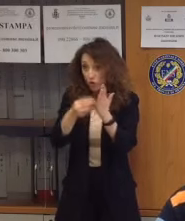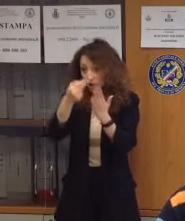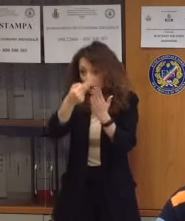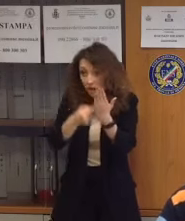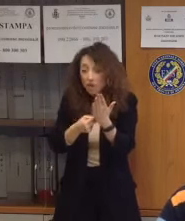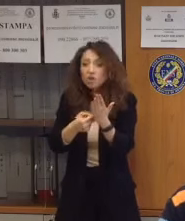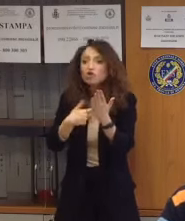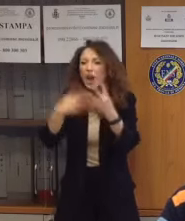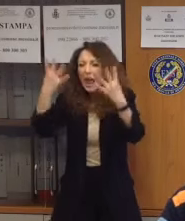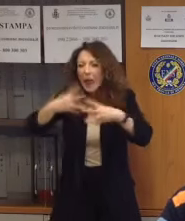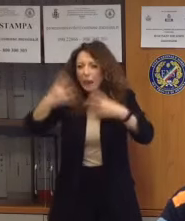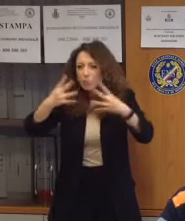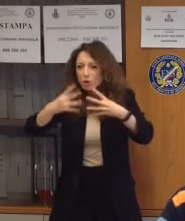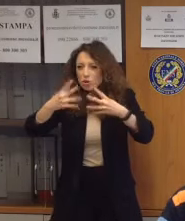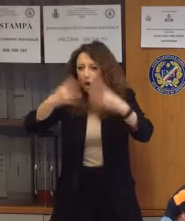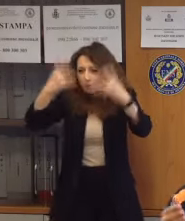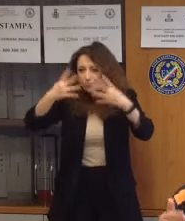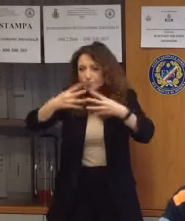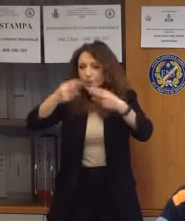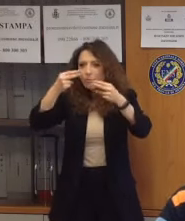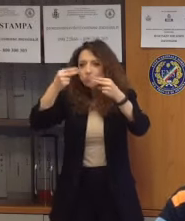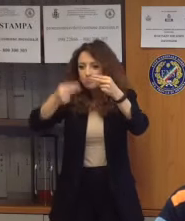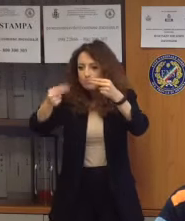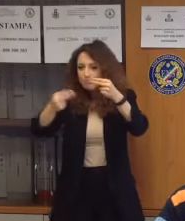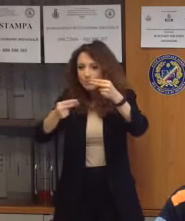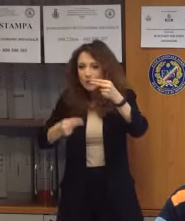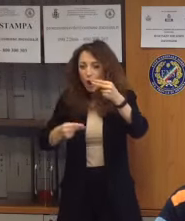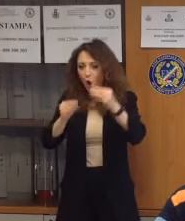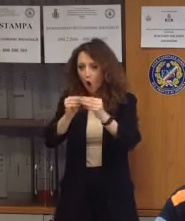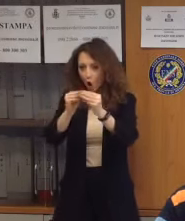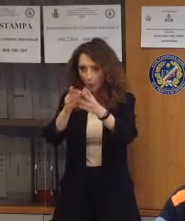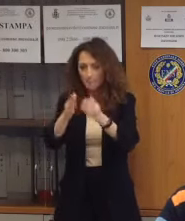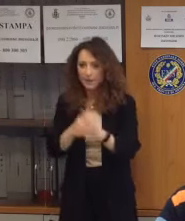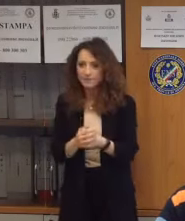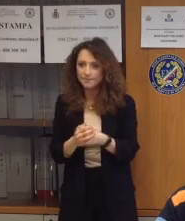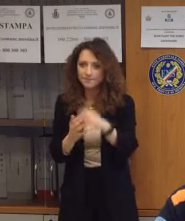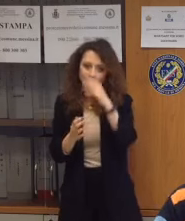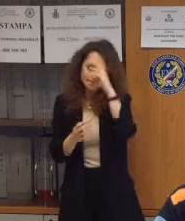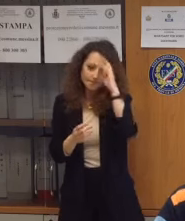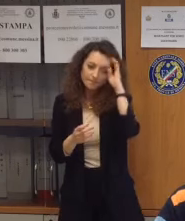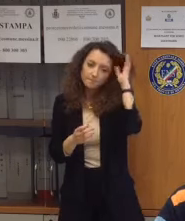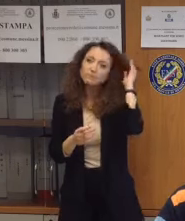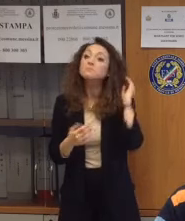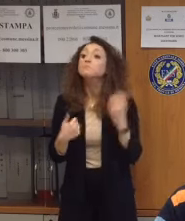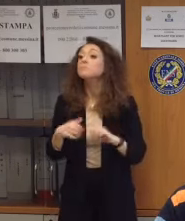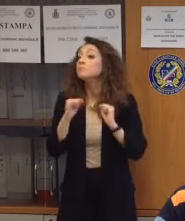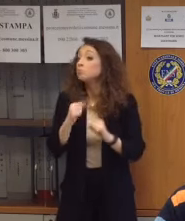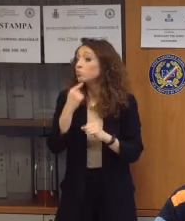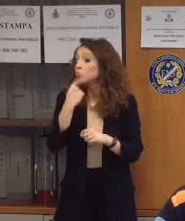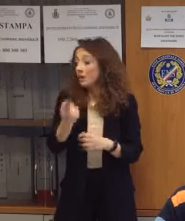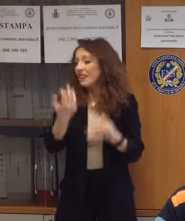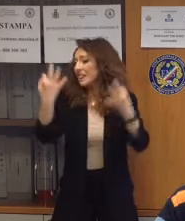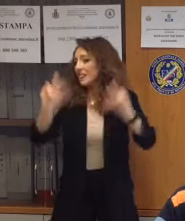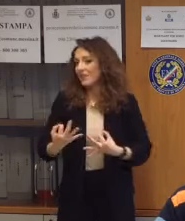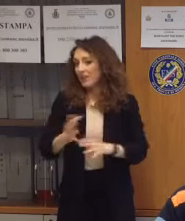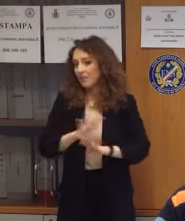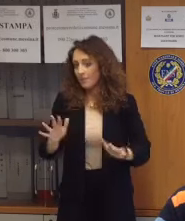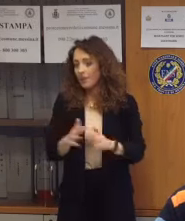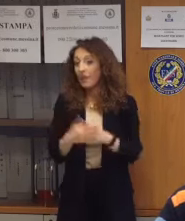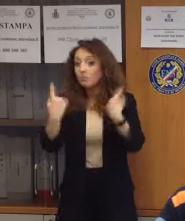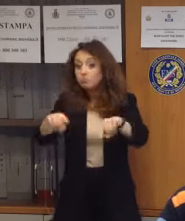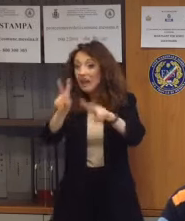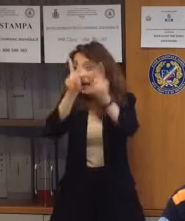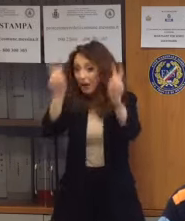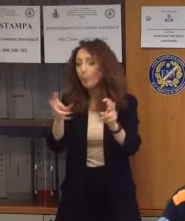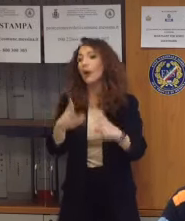rielaborazione che è in corso per verificare tutta la situazione. Vi posso dire definitivamente su questo